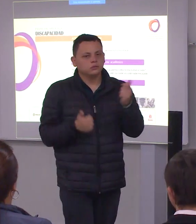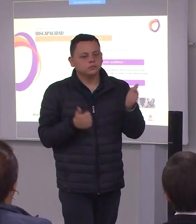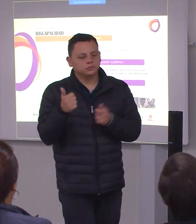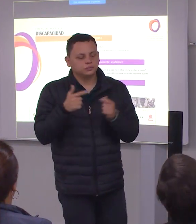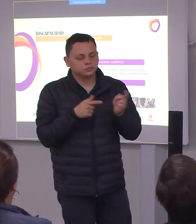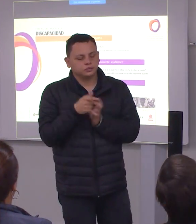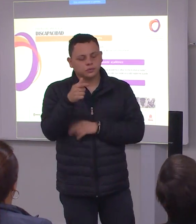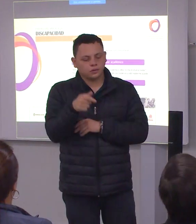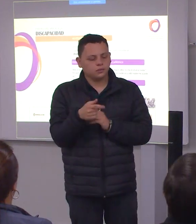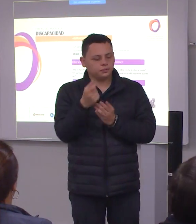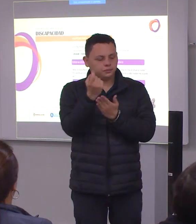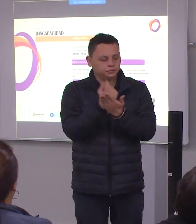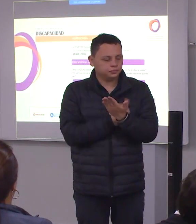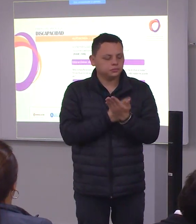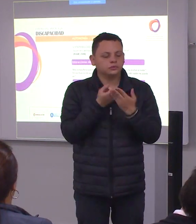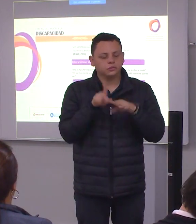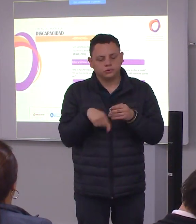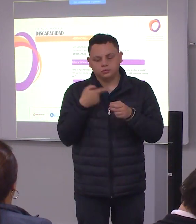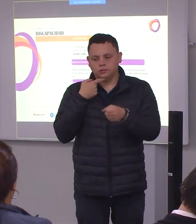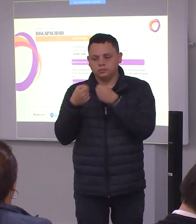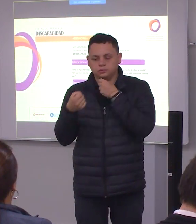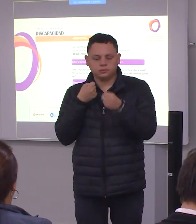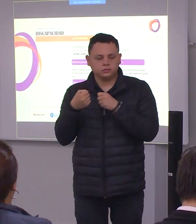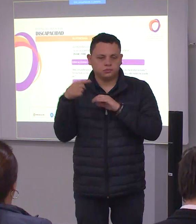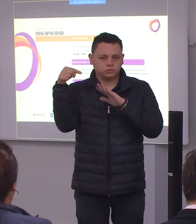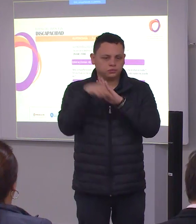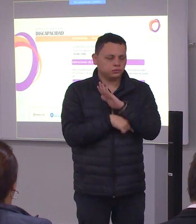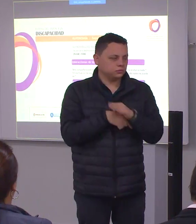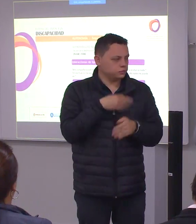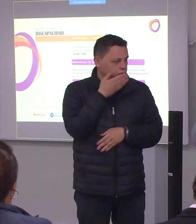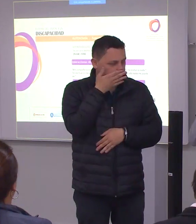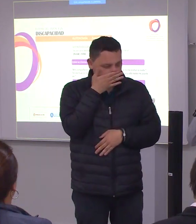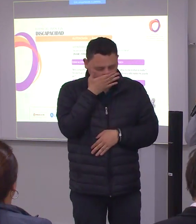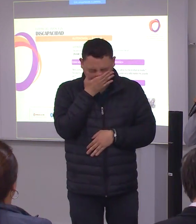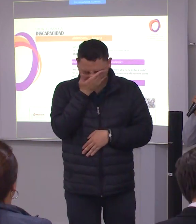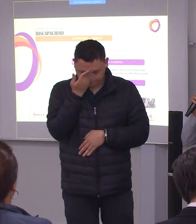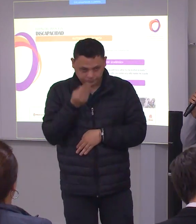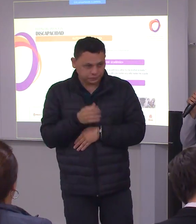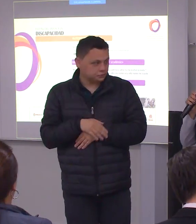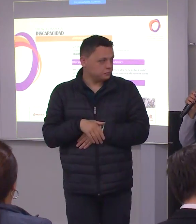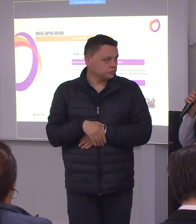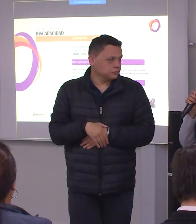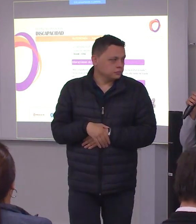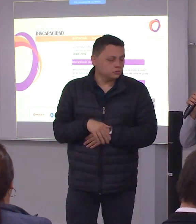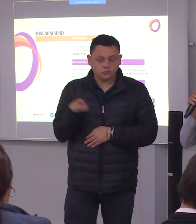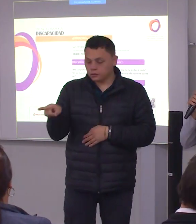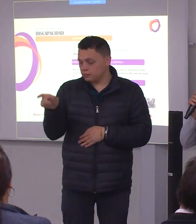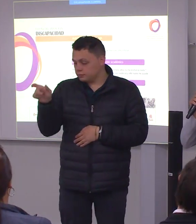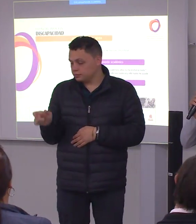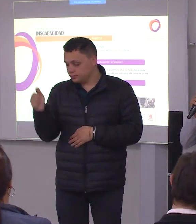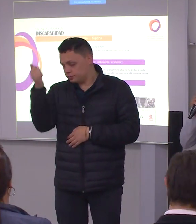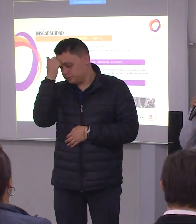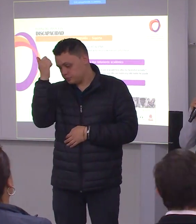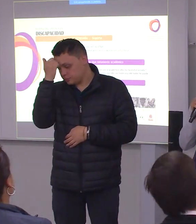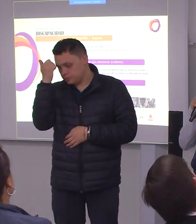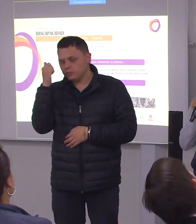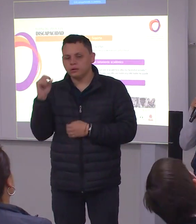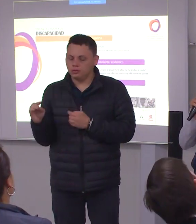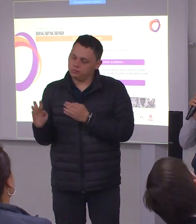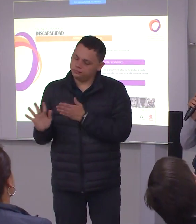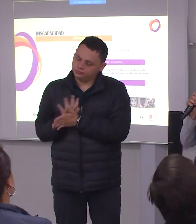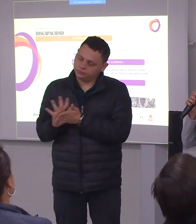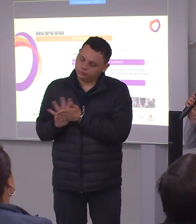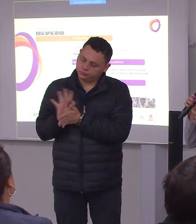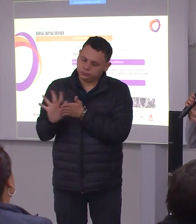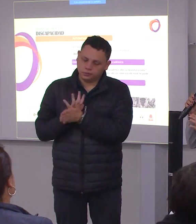encuesta y en términos de una entrevista en profundidad los asistentes académicos nos comenzaron a referenciar